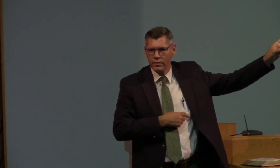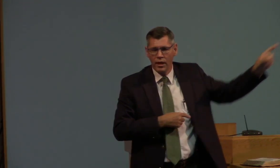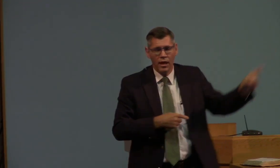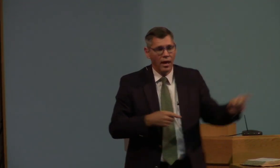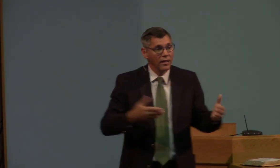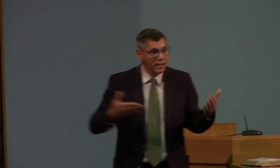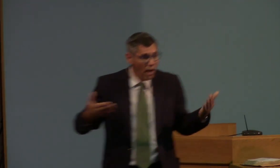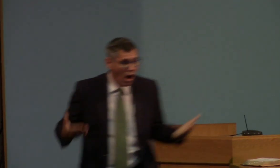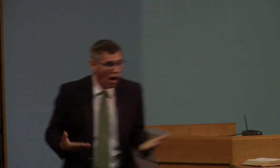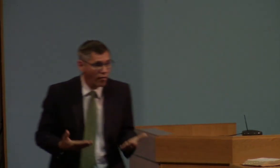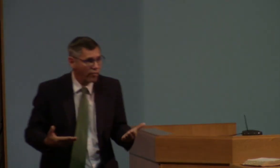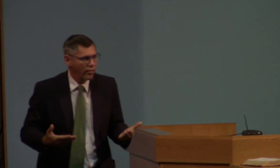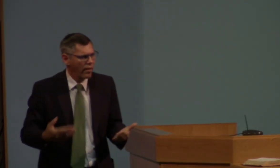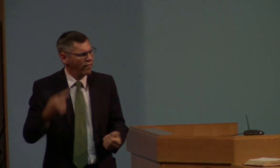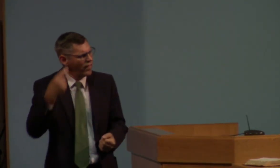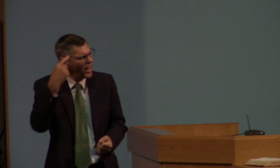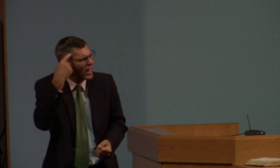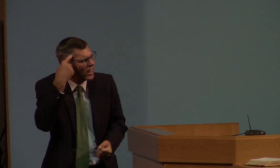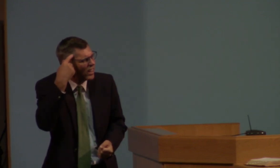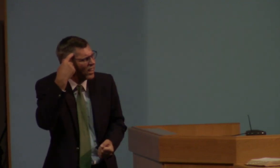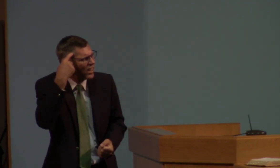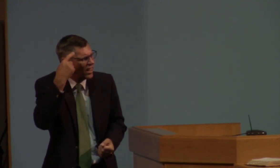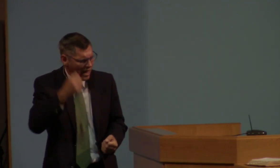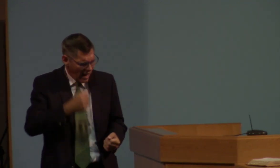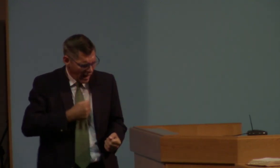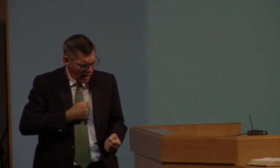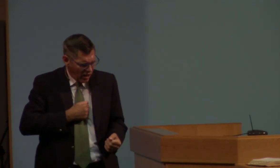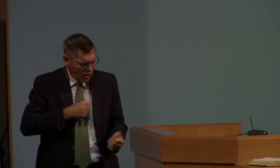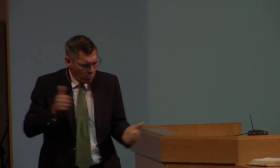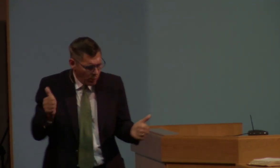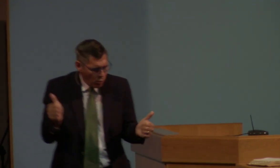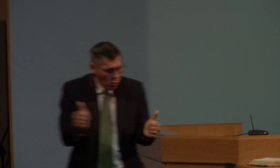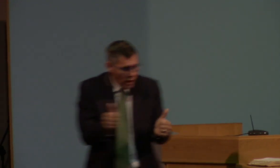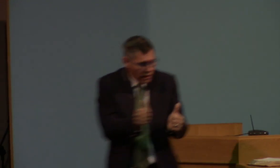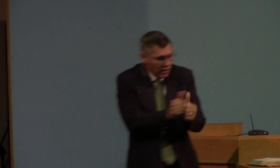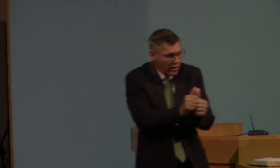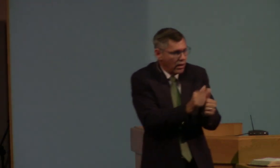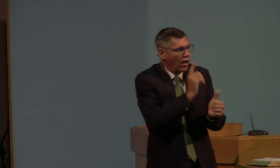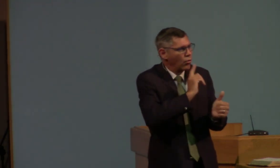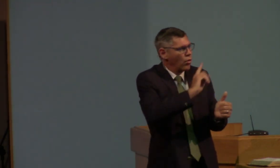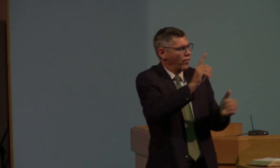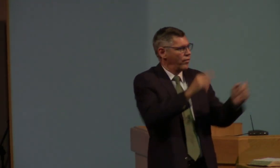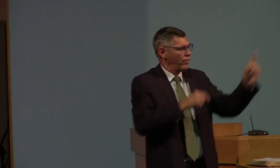'n Slaaf weet ek behoort aan hoof.